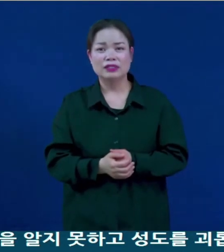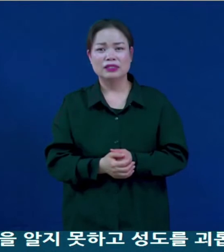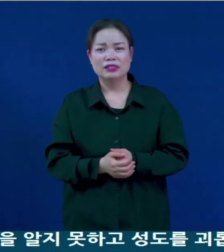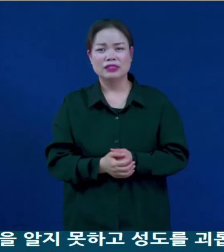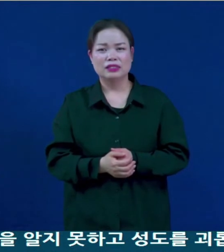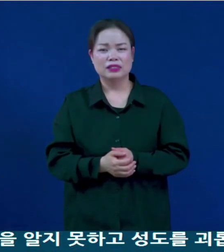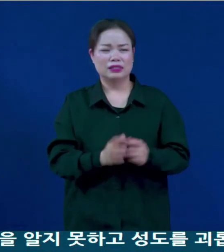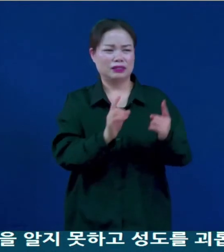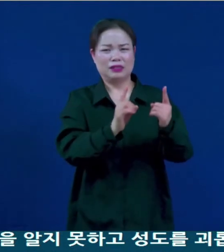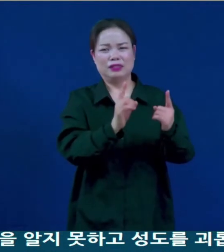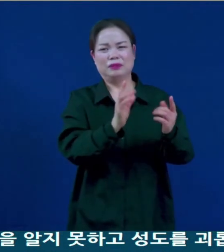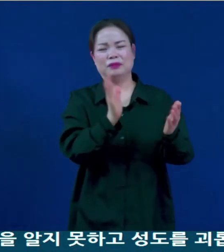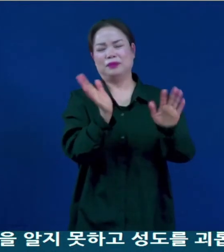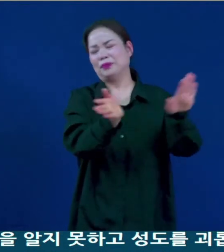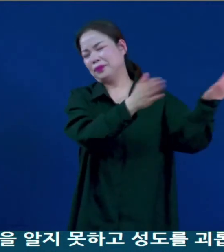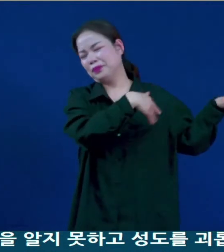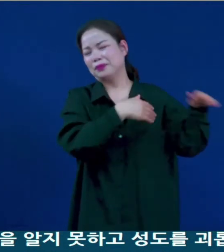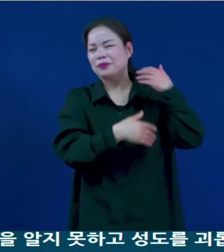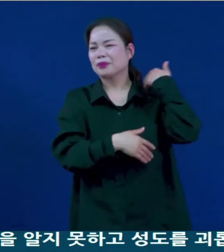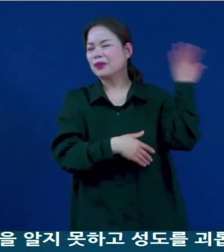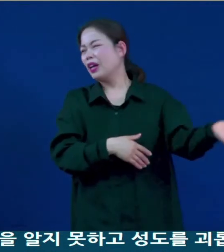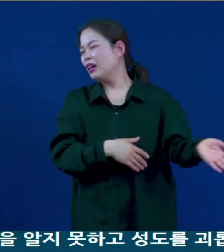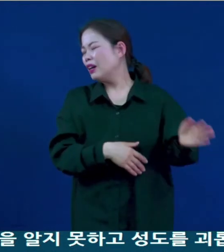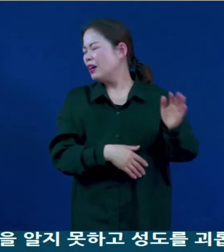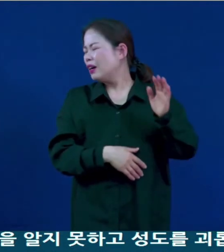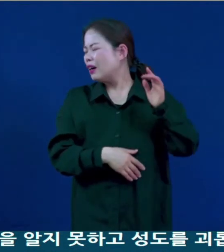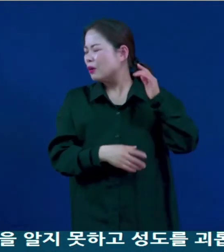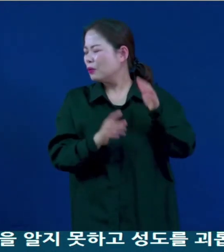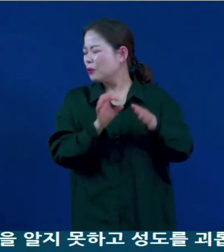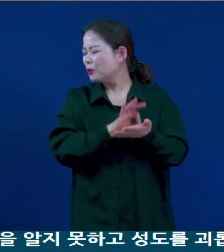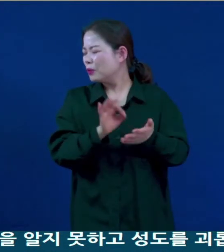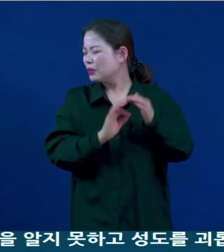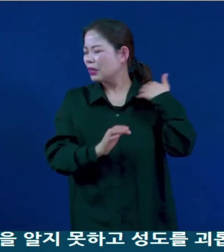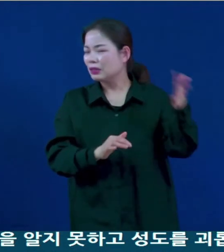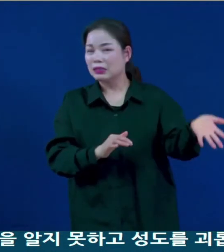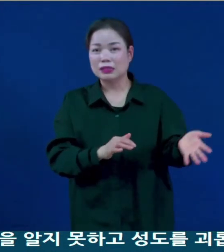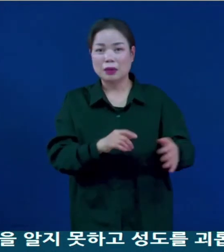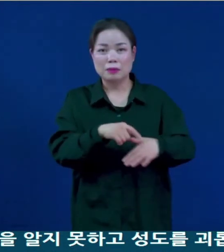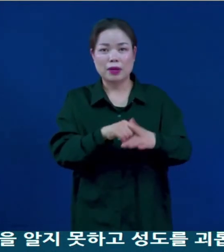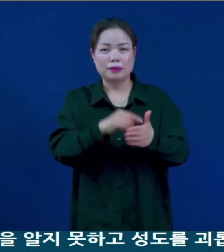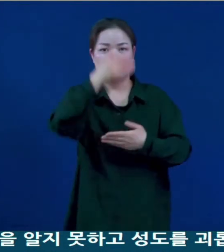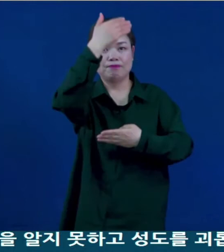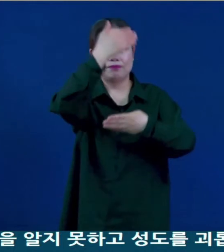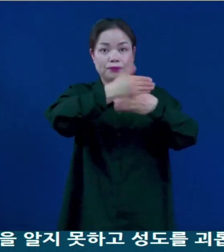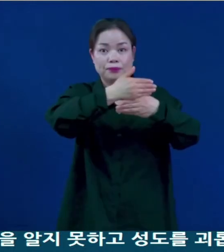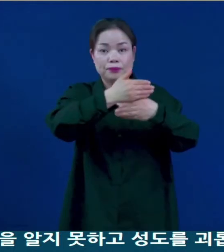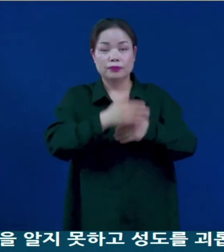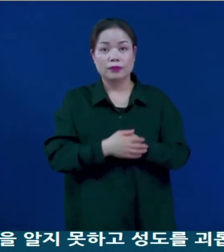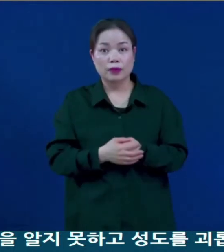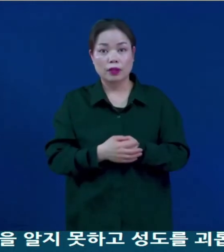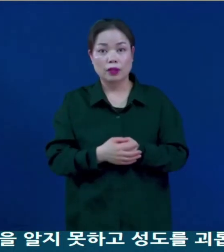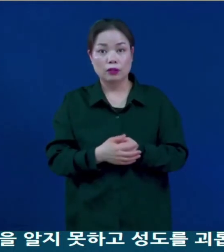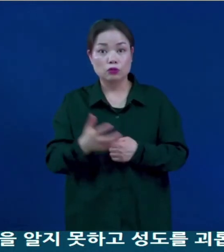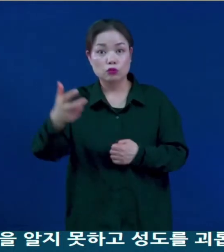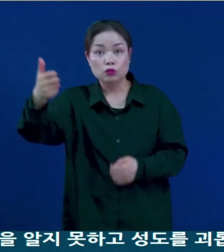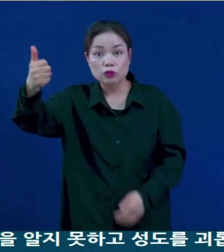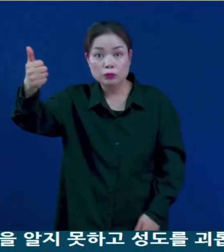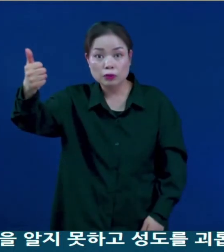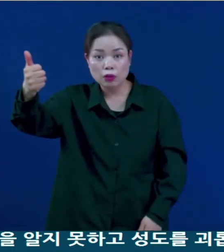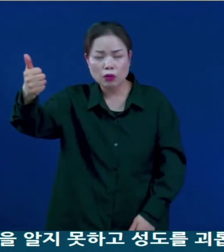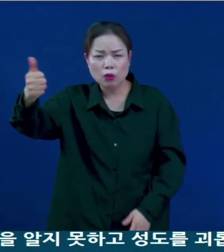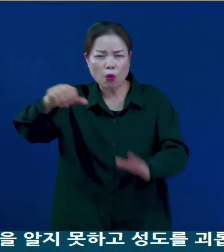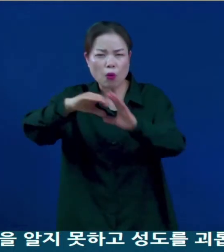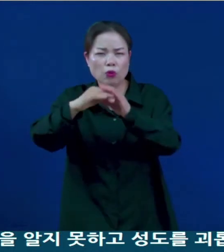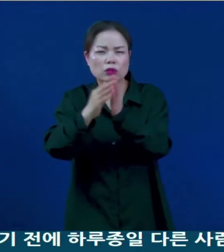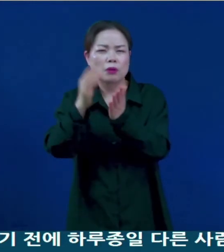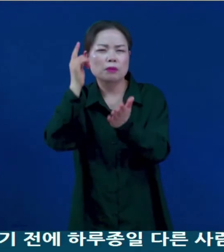상대 안 해야지, 멀리 해야지 마음을 닫습니다. 그런데 우리 주님은